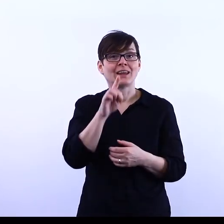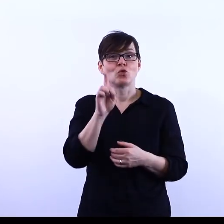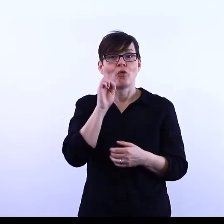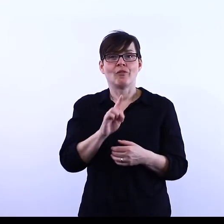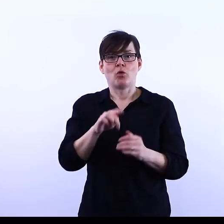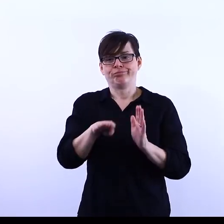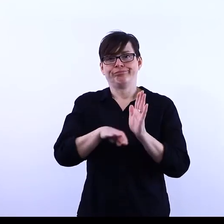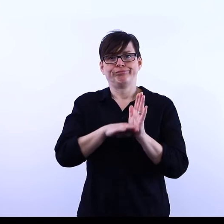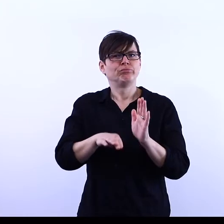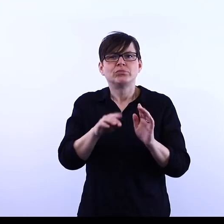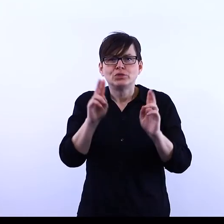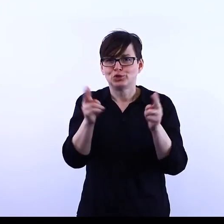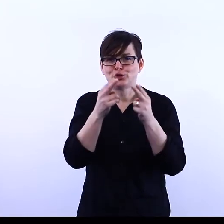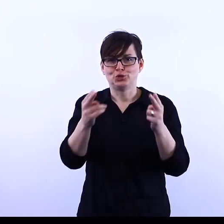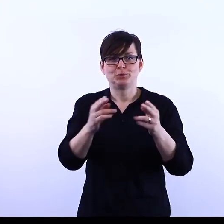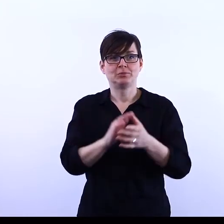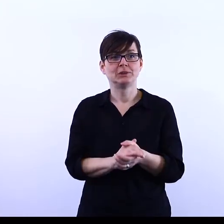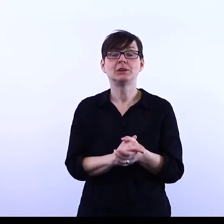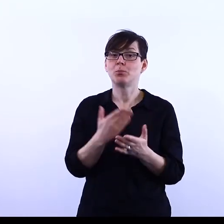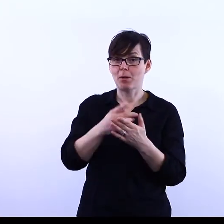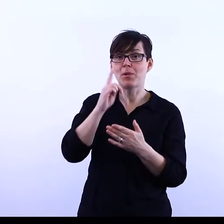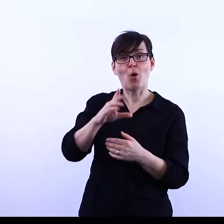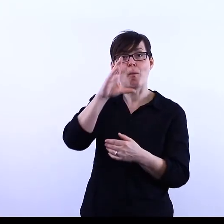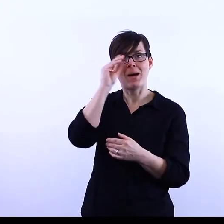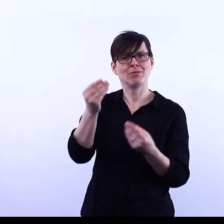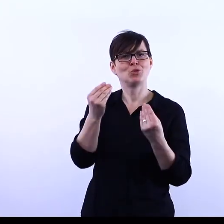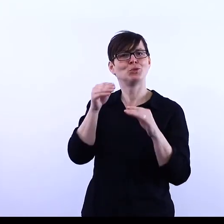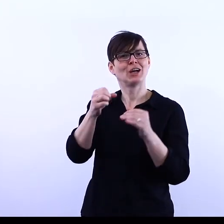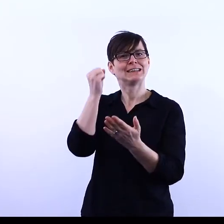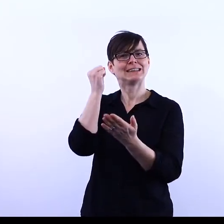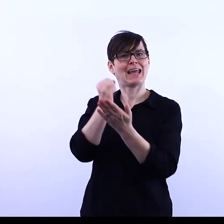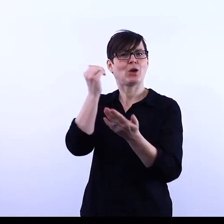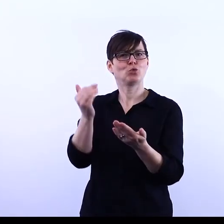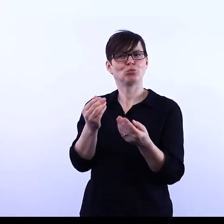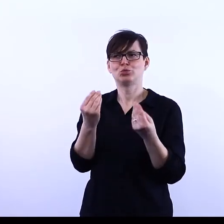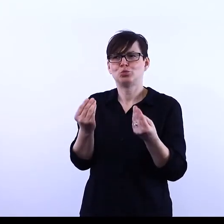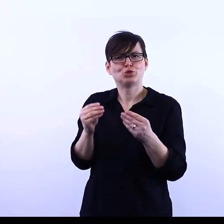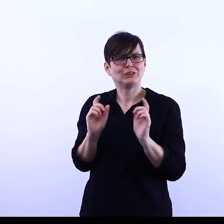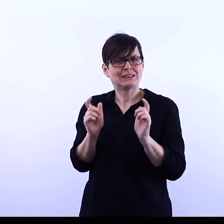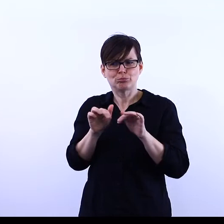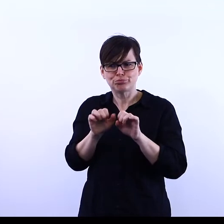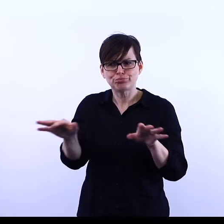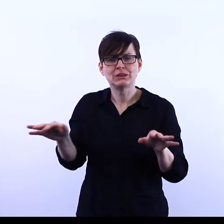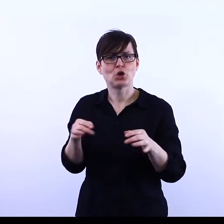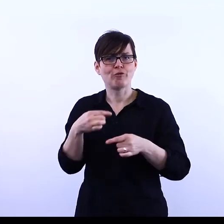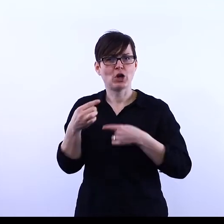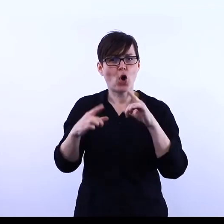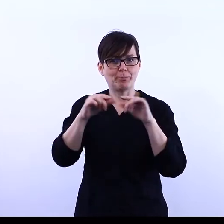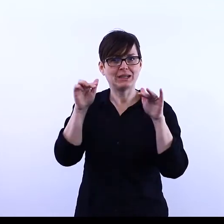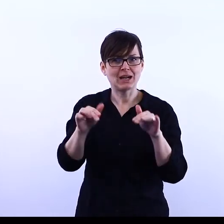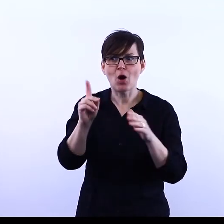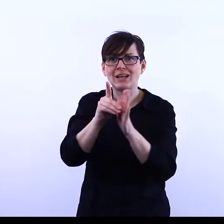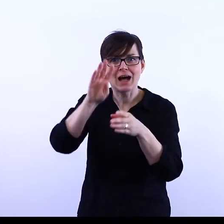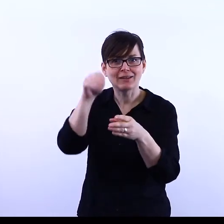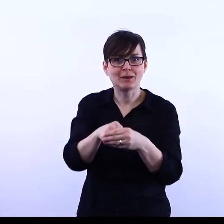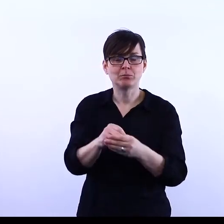möchte, im Negativen betroffen, sondern durchaus auch Männer von Stereotypen, Rollenbildern, die einfach in unseren Daten noch so drinnen stecken. Er